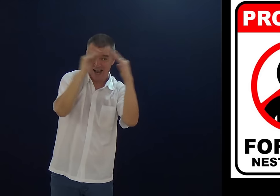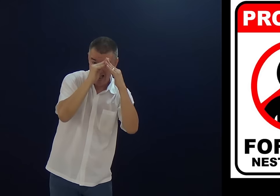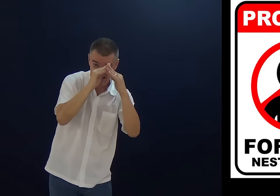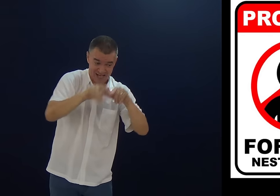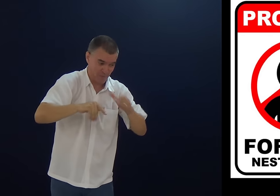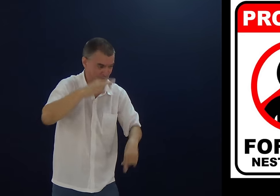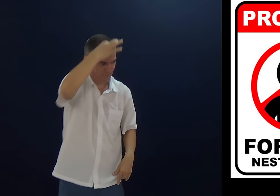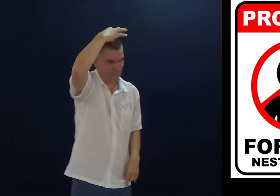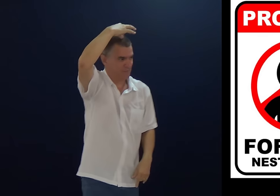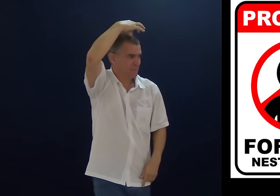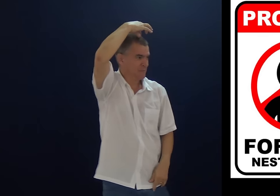chega em